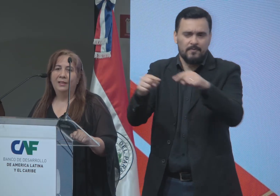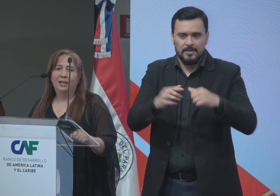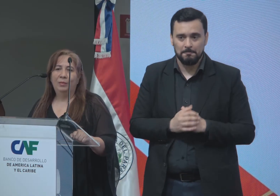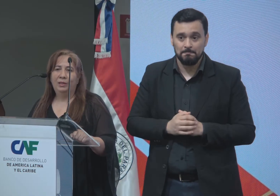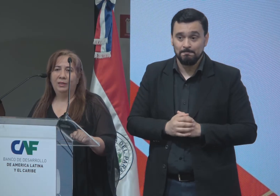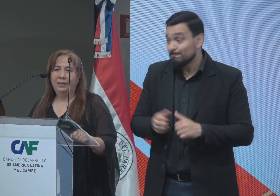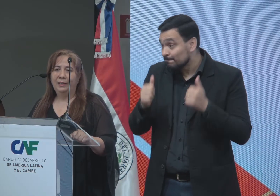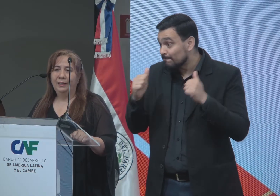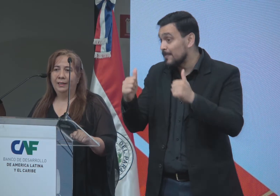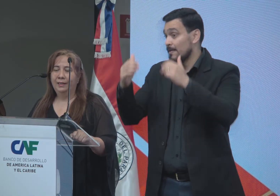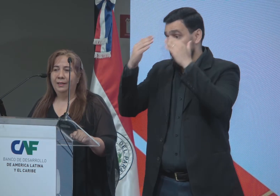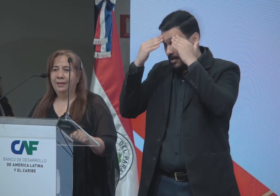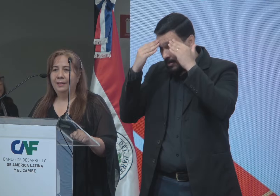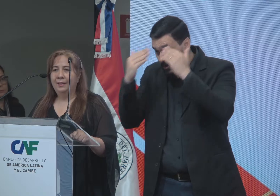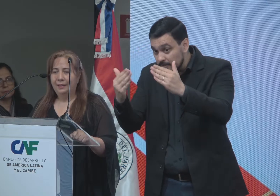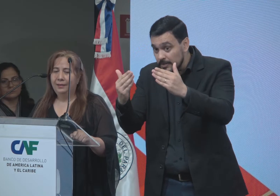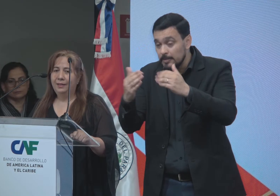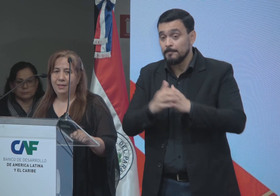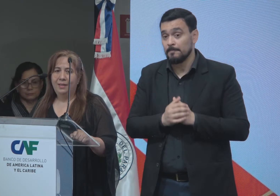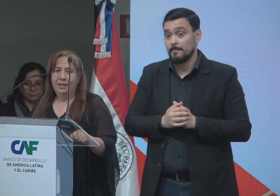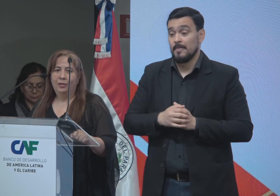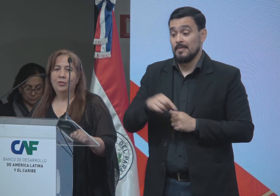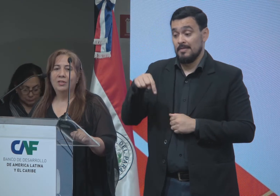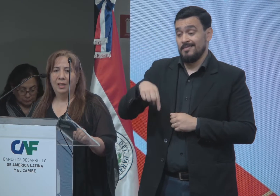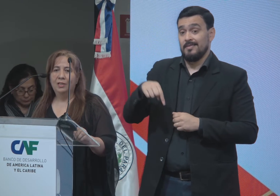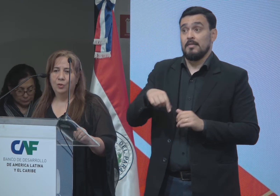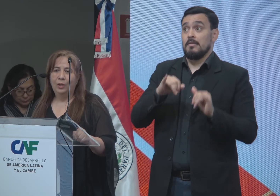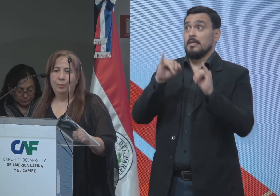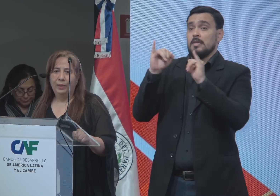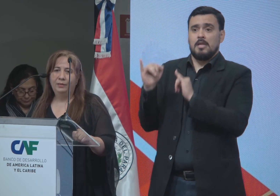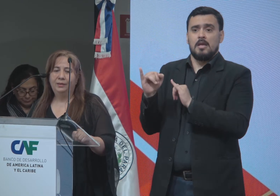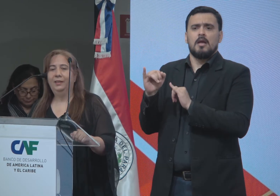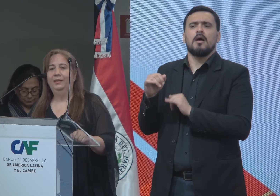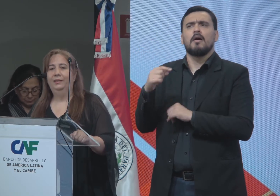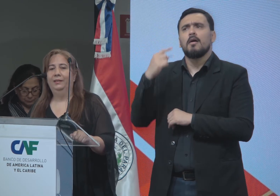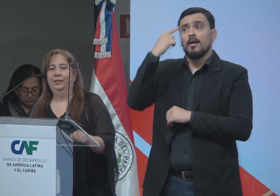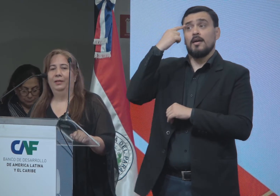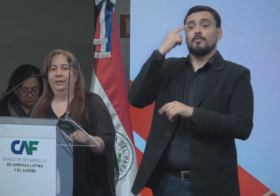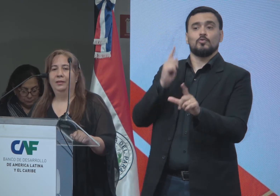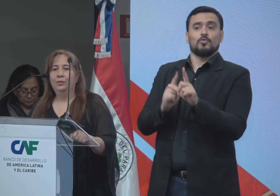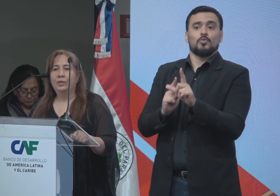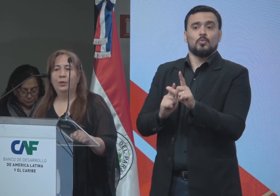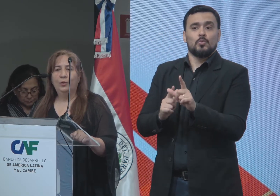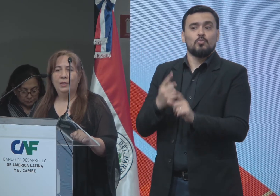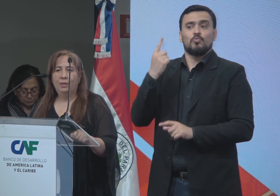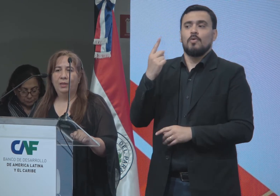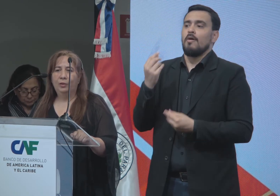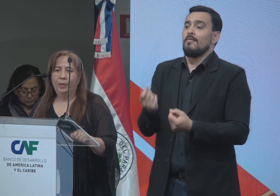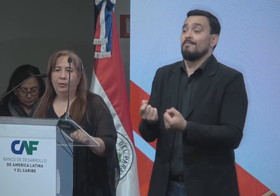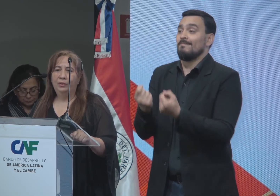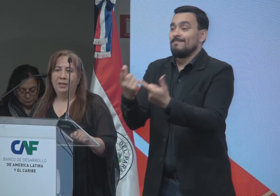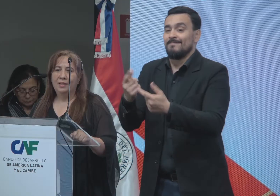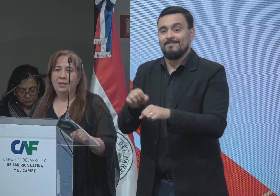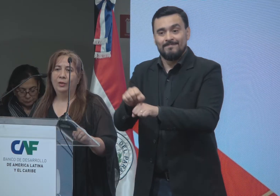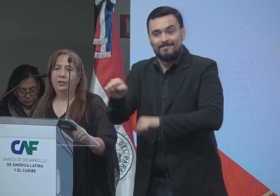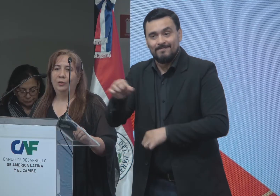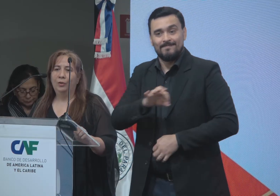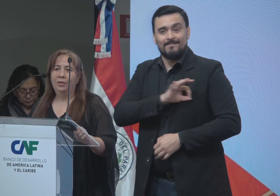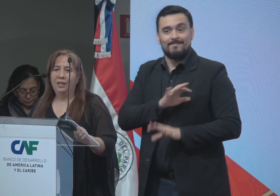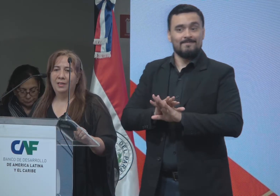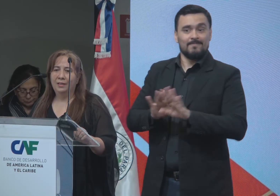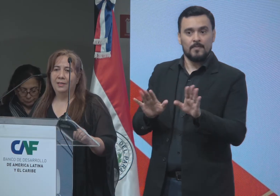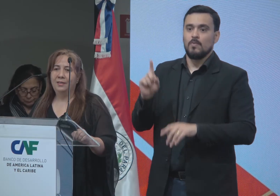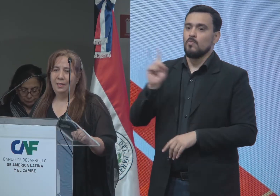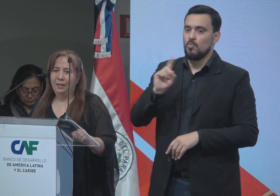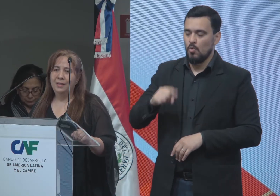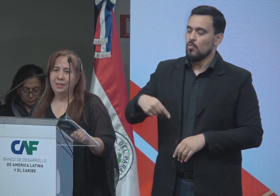que realmente este día no sea solamente un reconocimiento para ustedes, sino que todos los